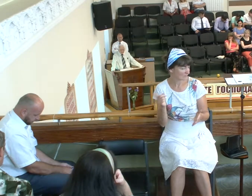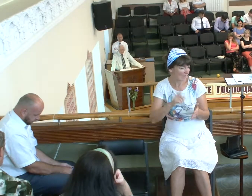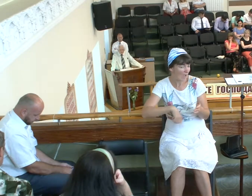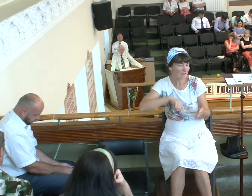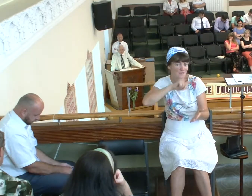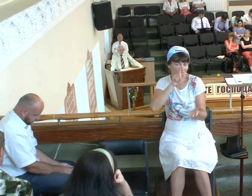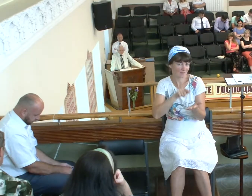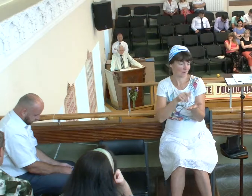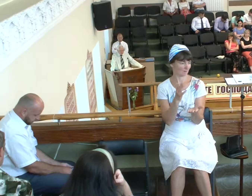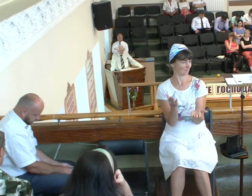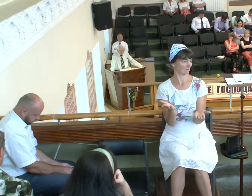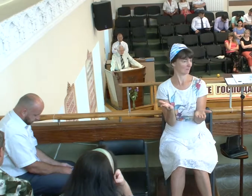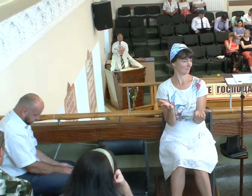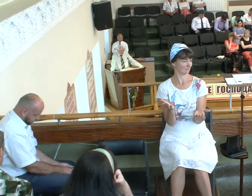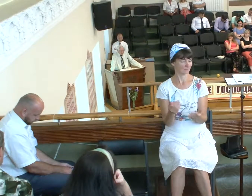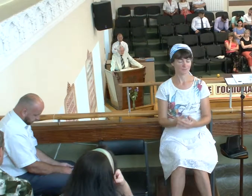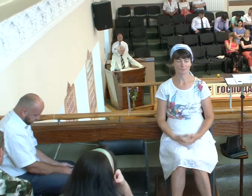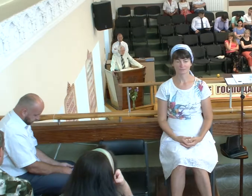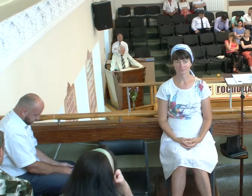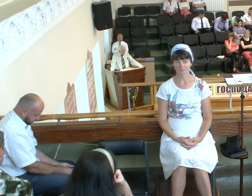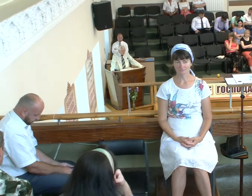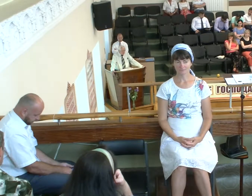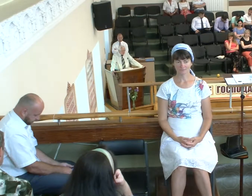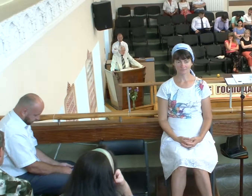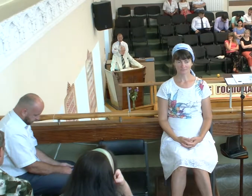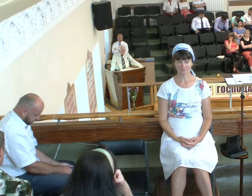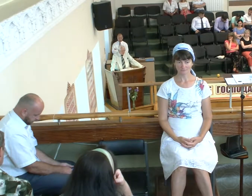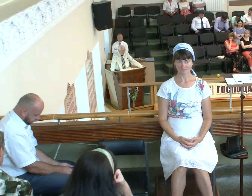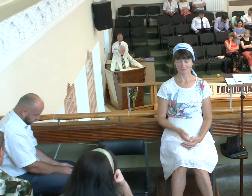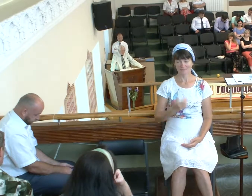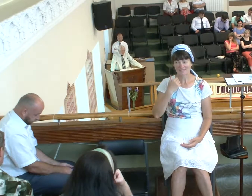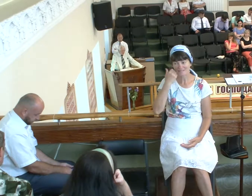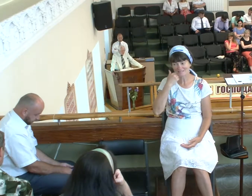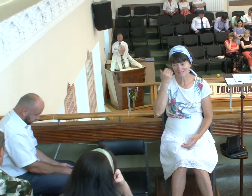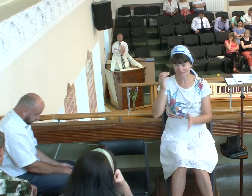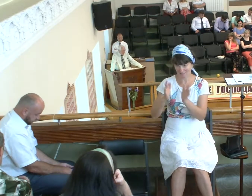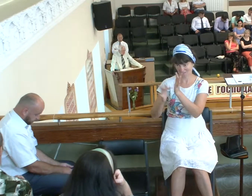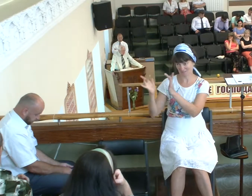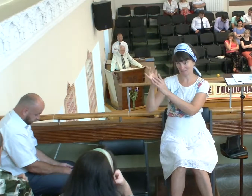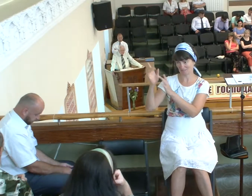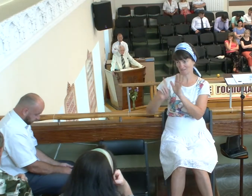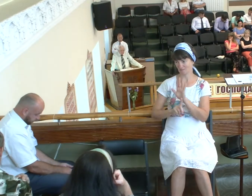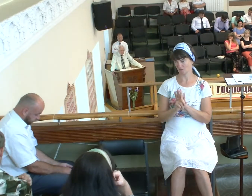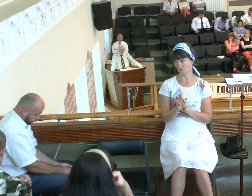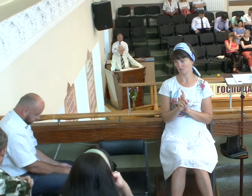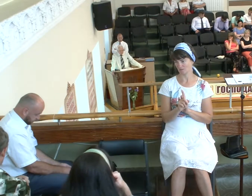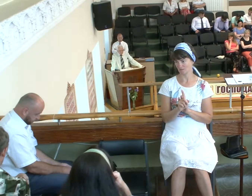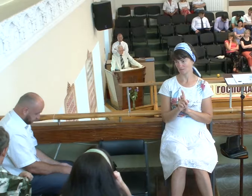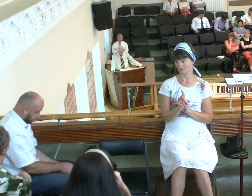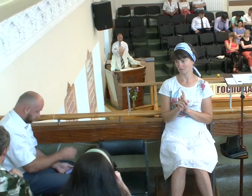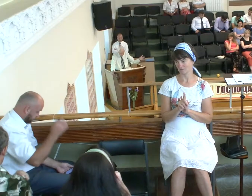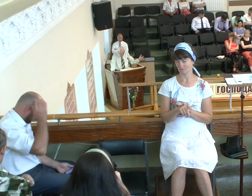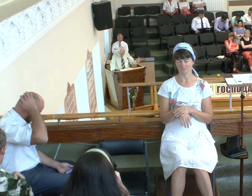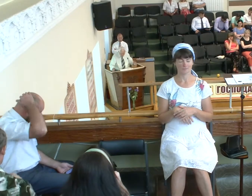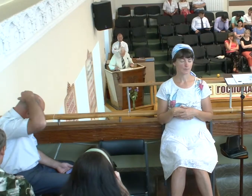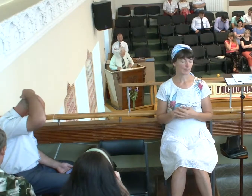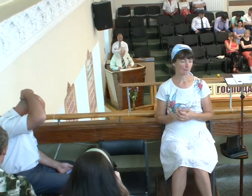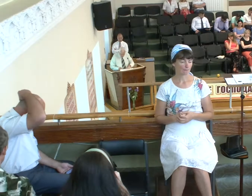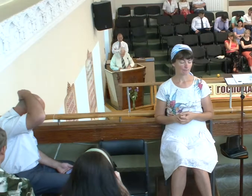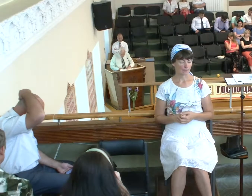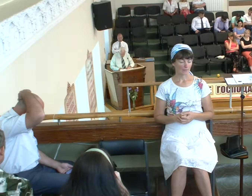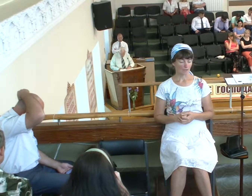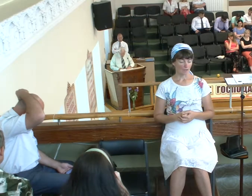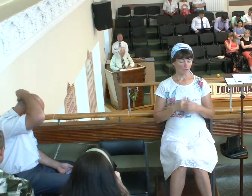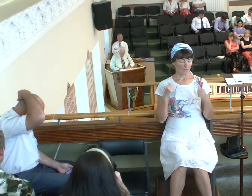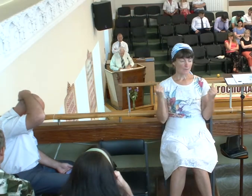обнаружили, что там нет имени Христа. Стали стыдиться Христа. Как-то кажется неудобно. Я одного